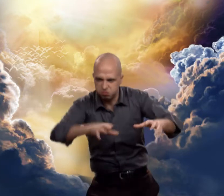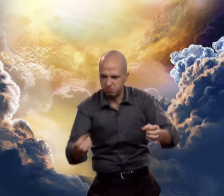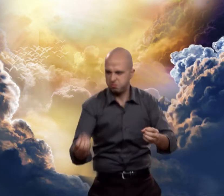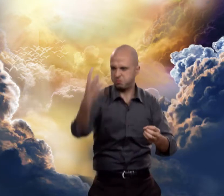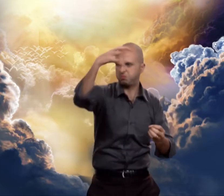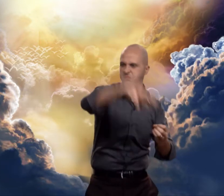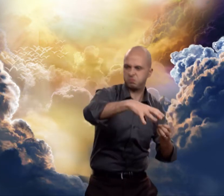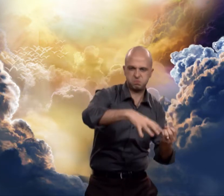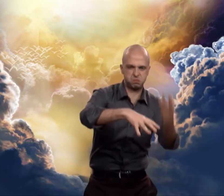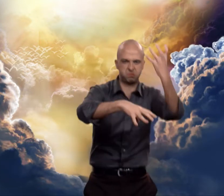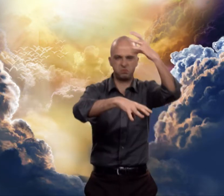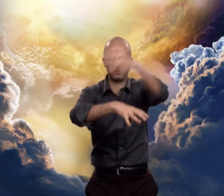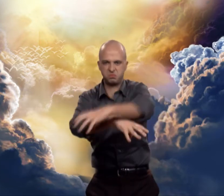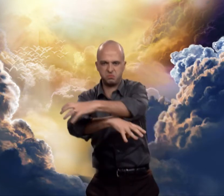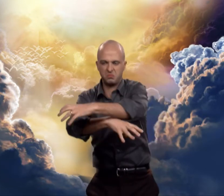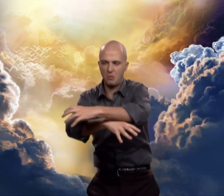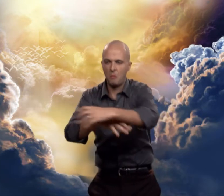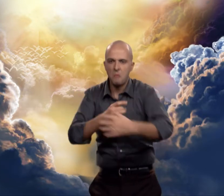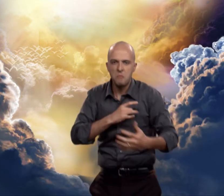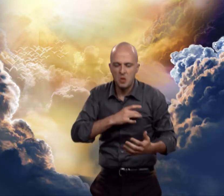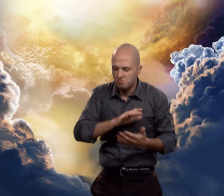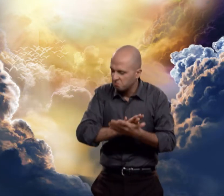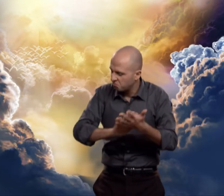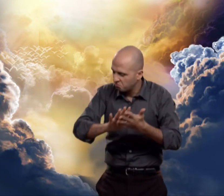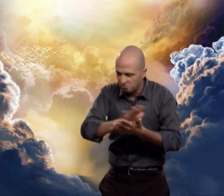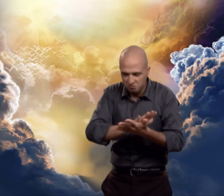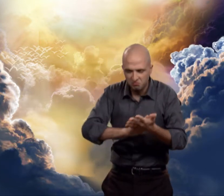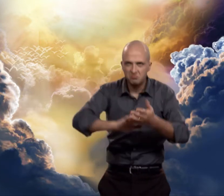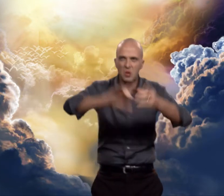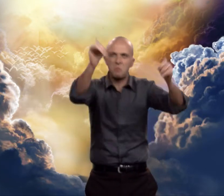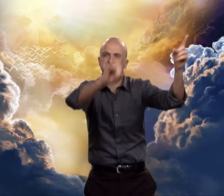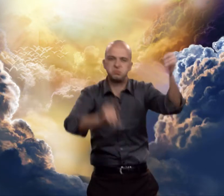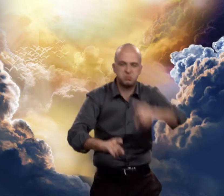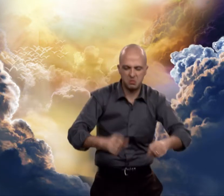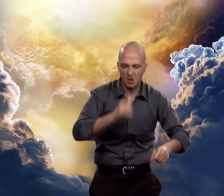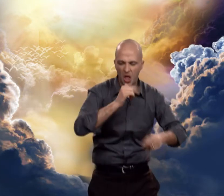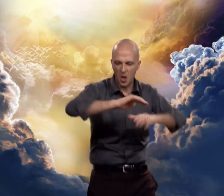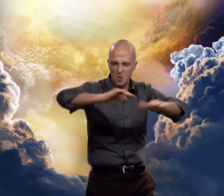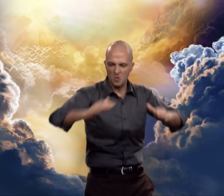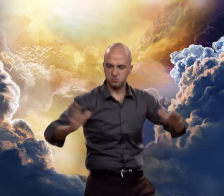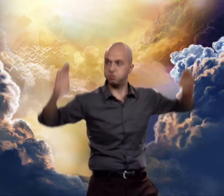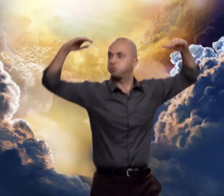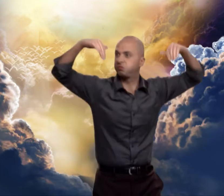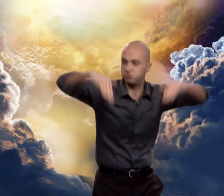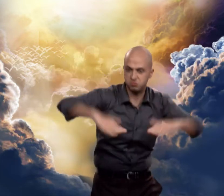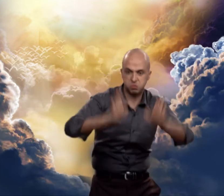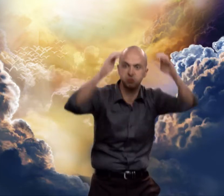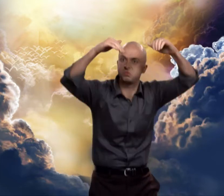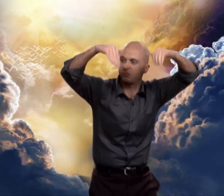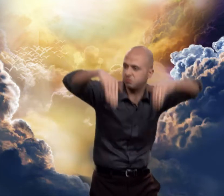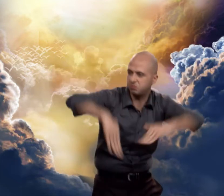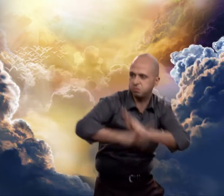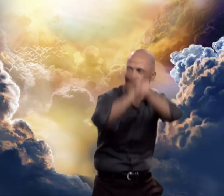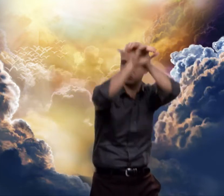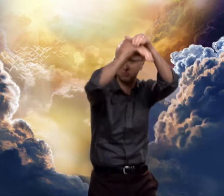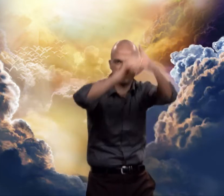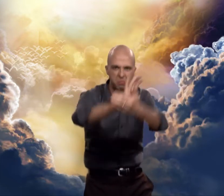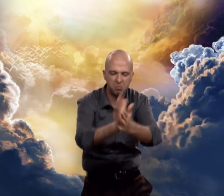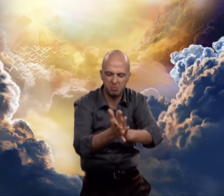claras que podem ser lidas por todos. A memória é despertada. São eliminadas de todas as mentes as trevas da